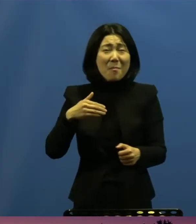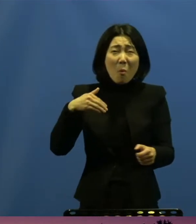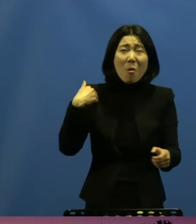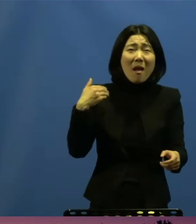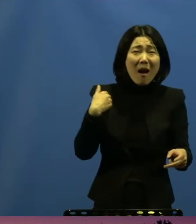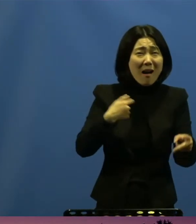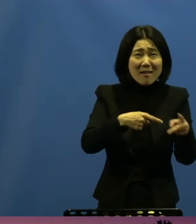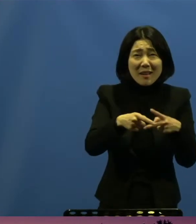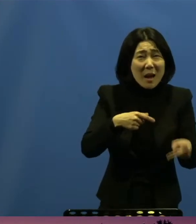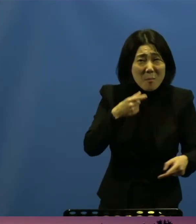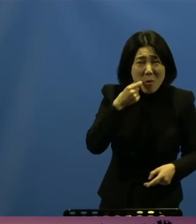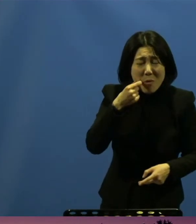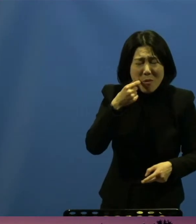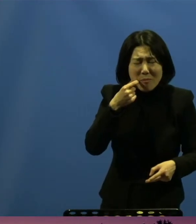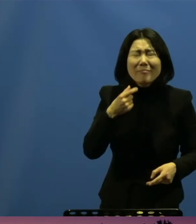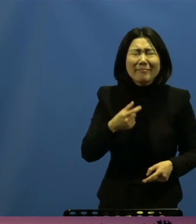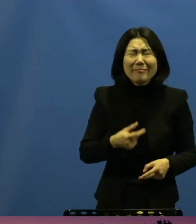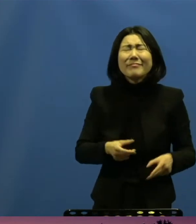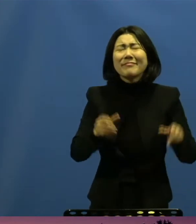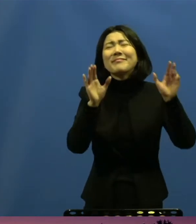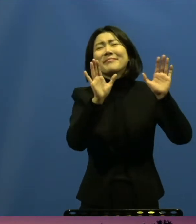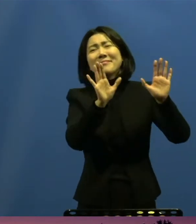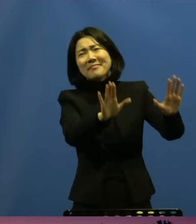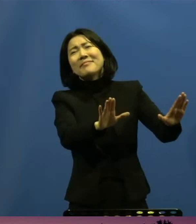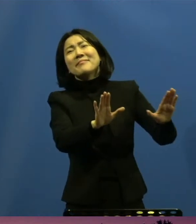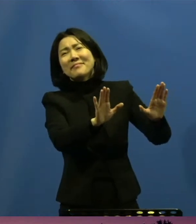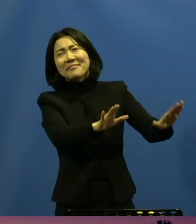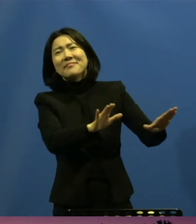날 놀라줘도